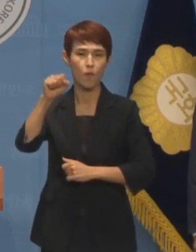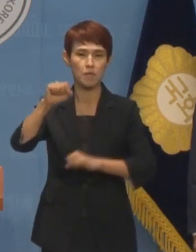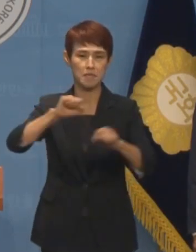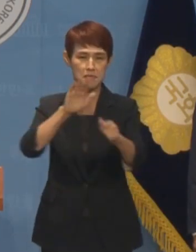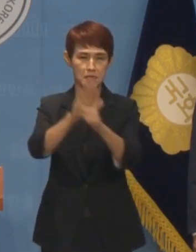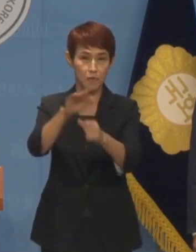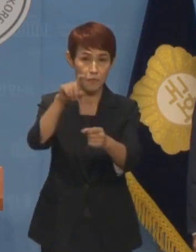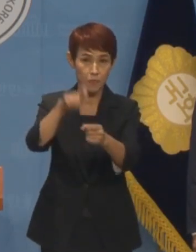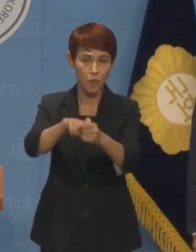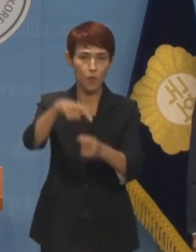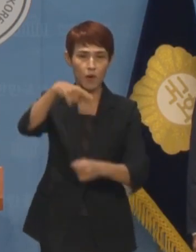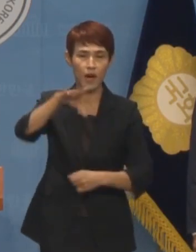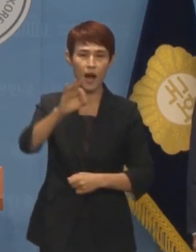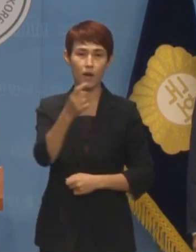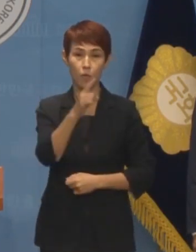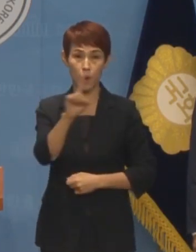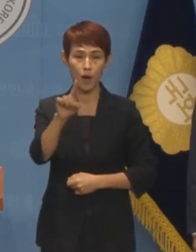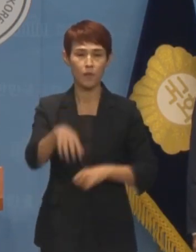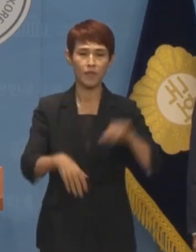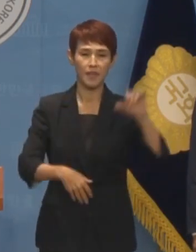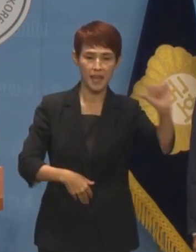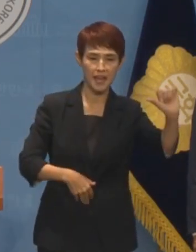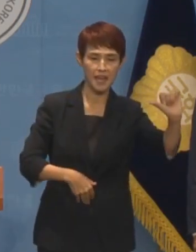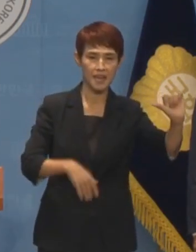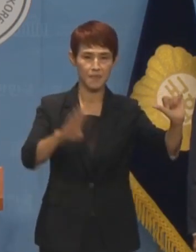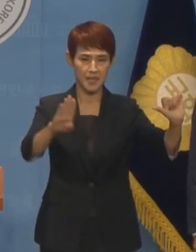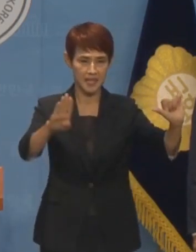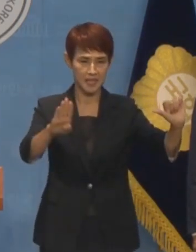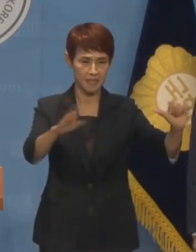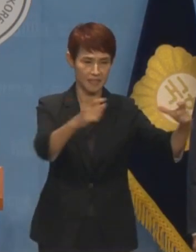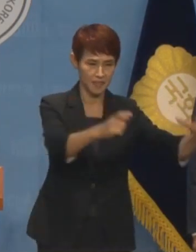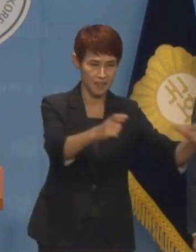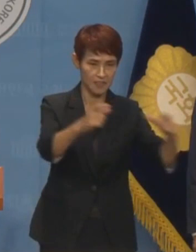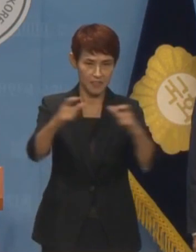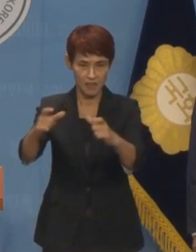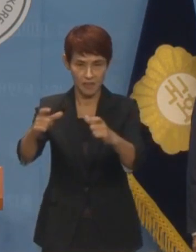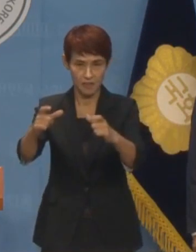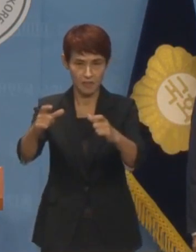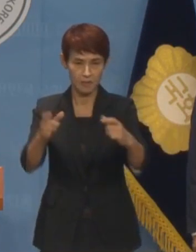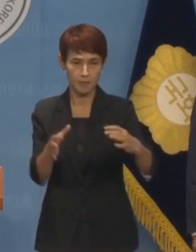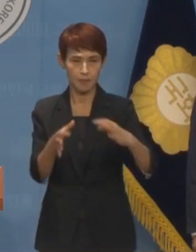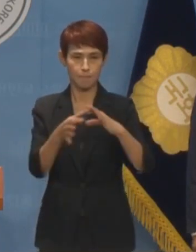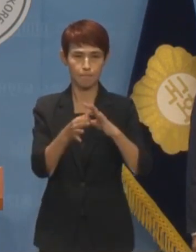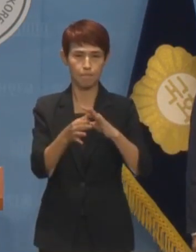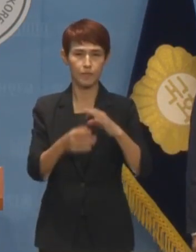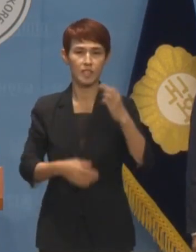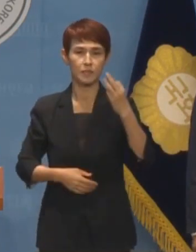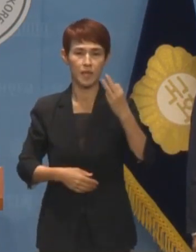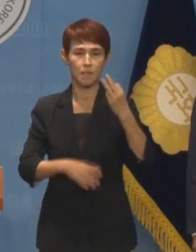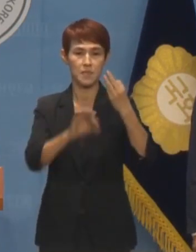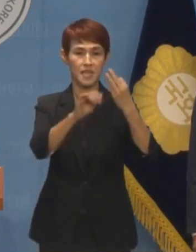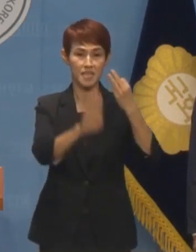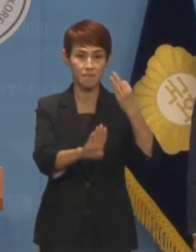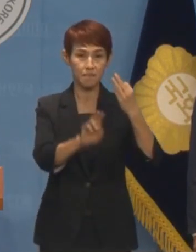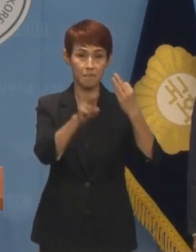강화군을 A지구, B지구로 나눈 뒤 같은 당 소속 13개 읍면